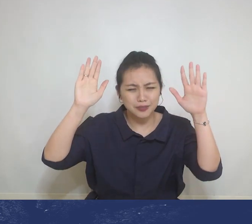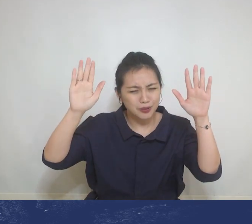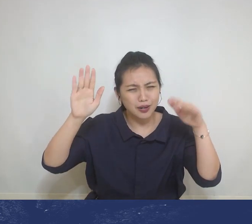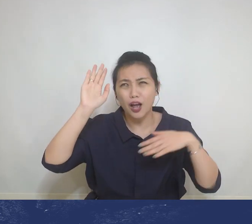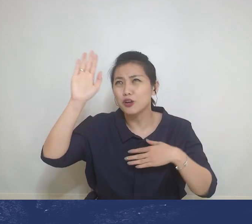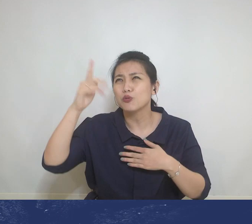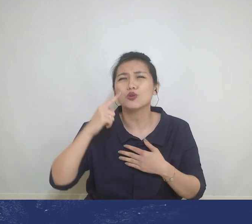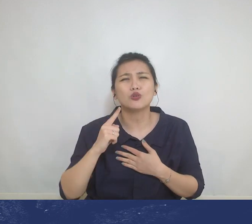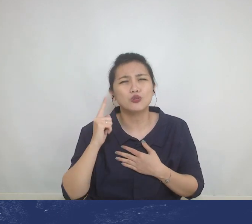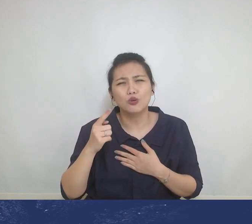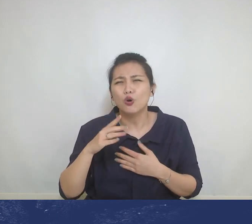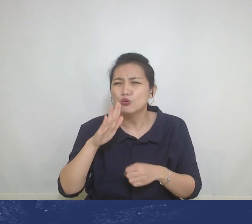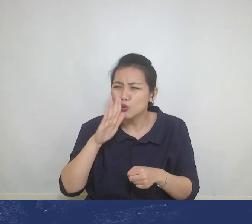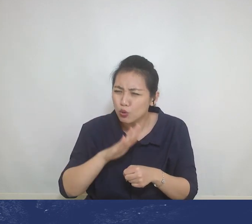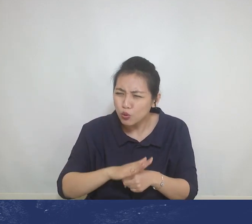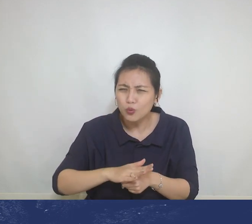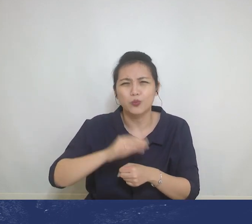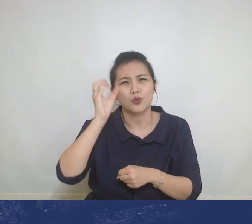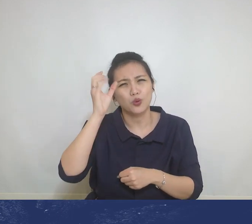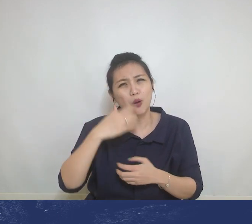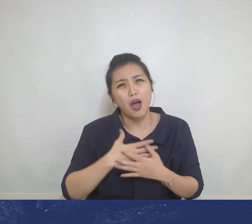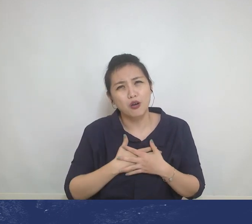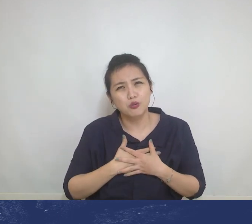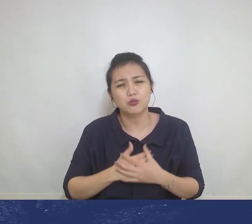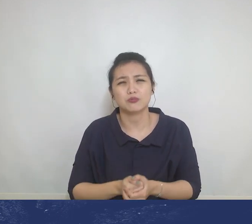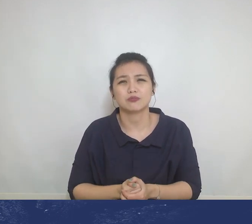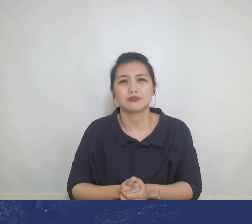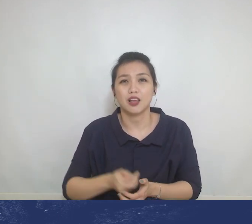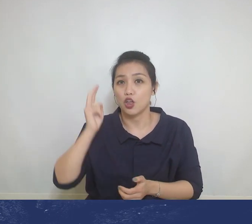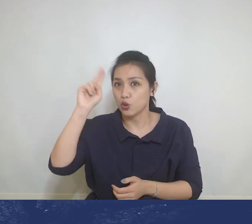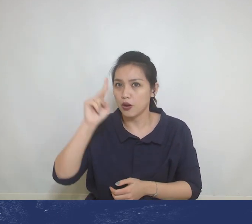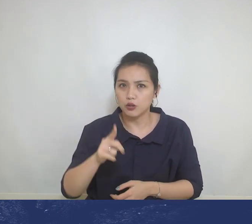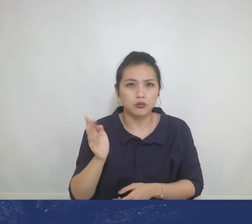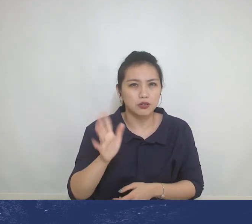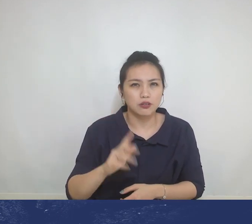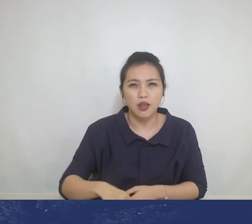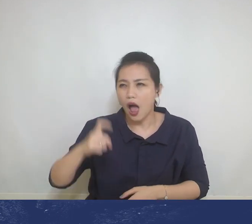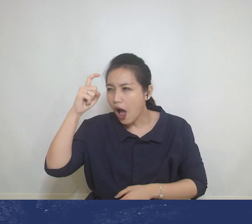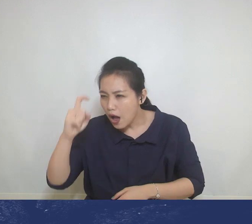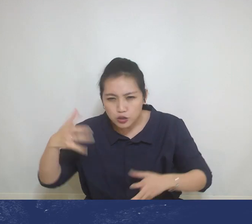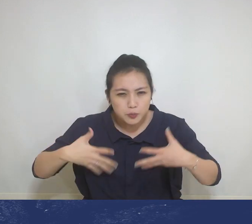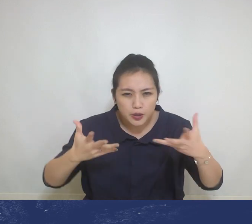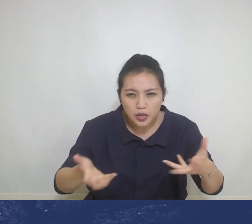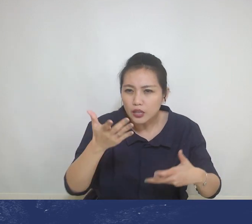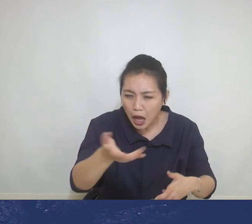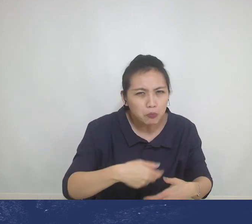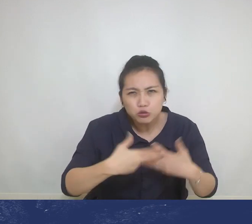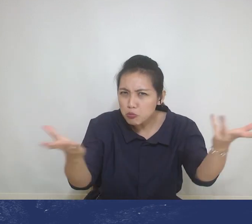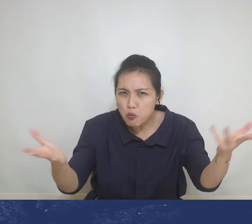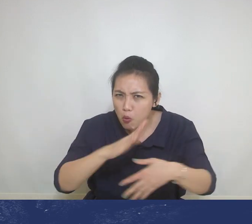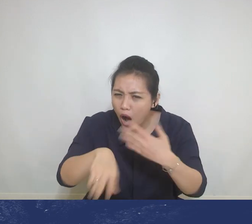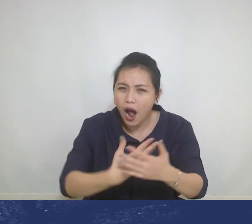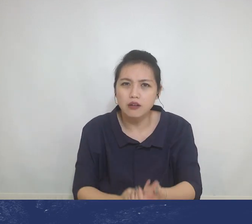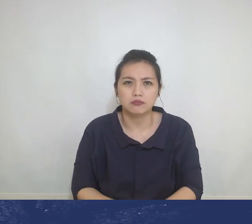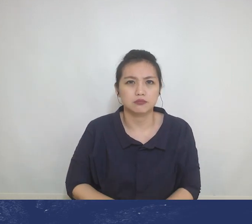kasih karuniaku kepadamu itu sudah cukup. Aku tahu bahwa aku ini dikasih sama Bapa, itu cukup. Bapa itu enggak punya kewajiban untuk kasih apapun dalam hidupku lagi. Aku